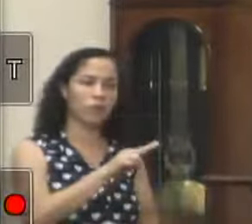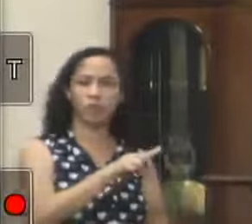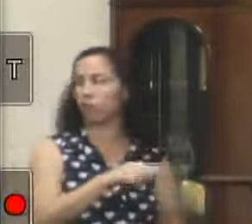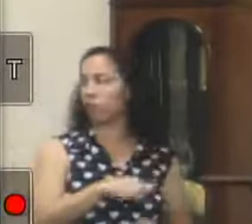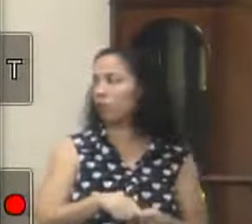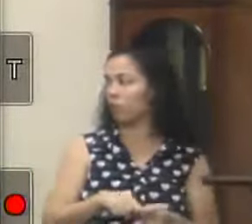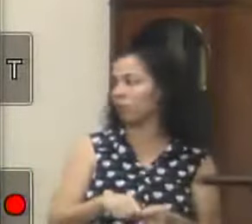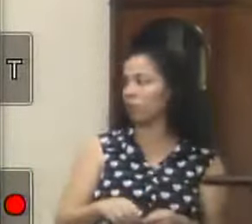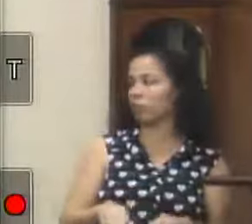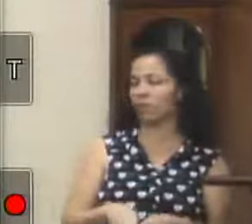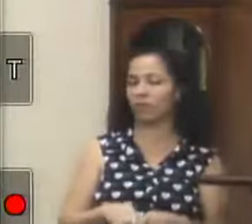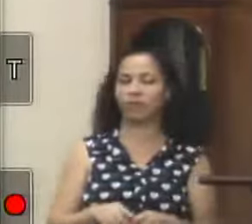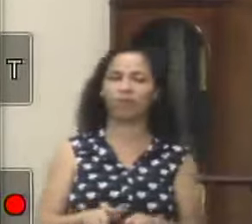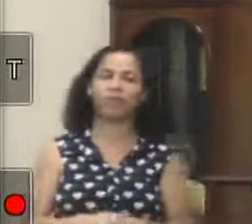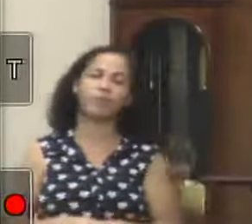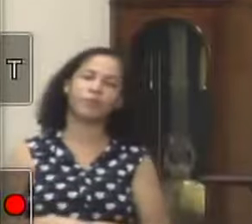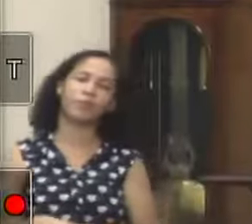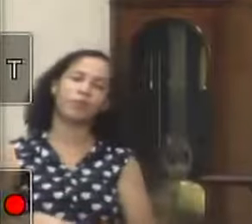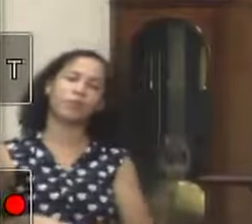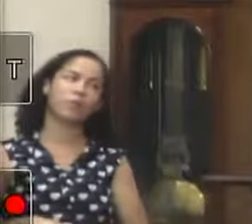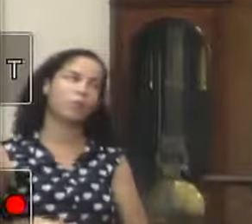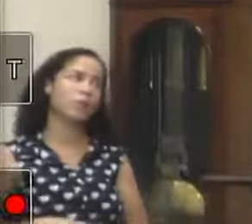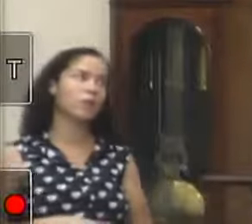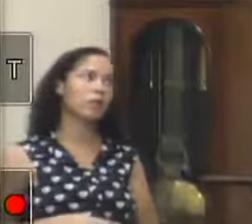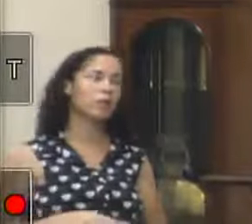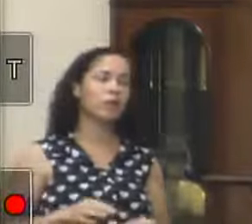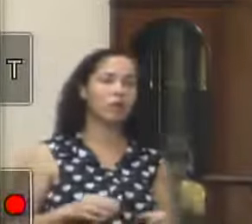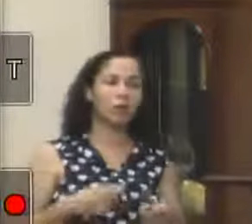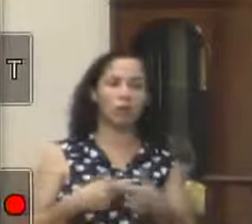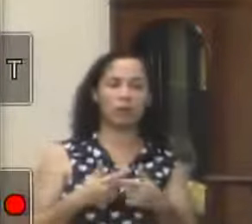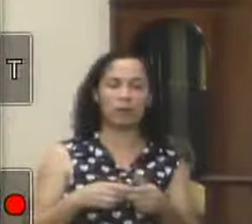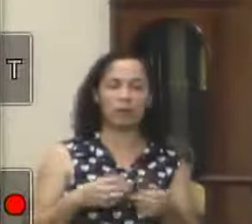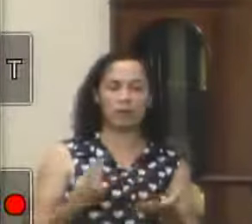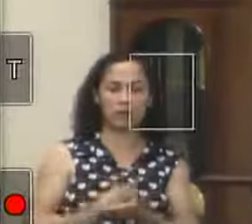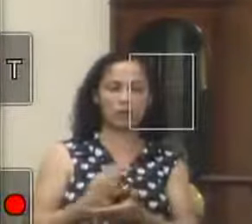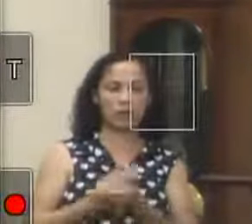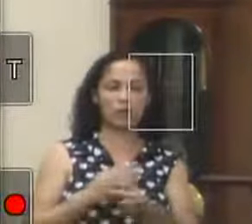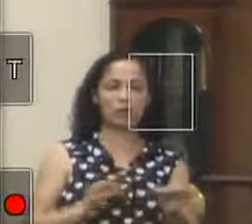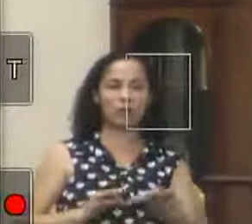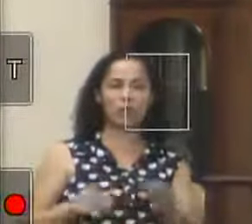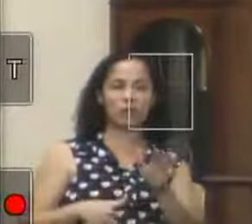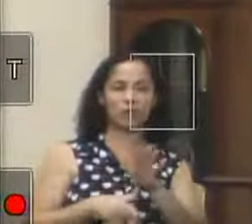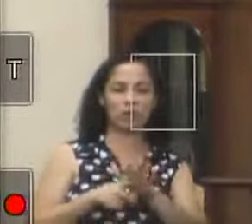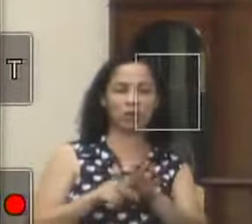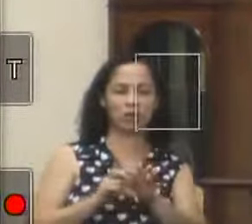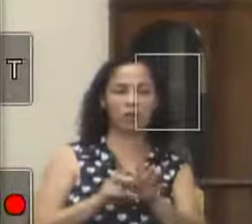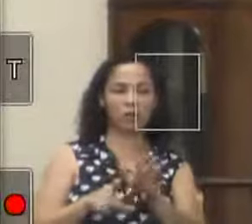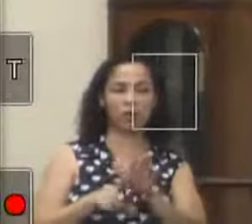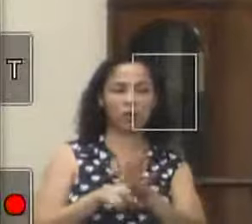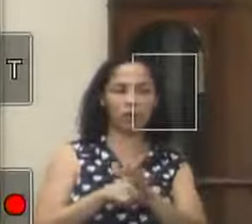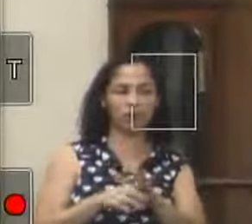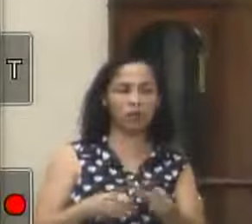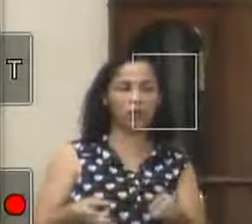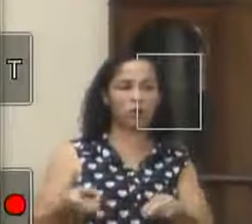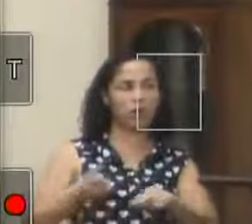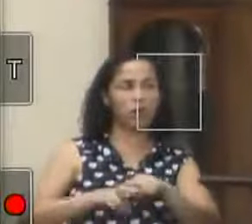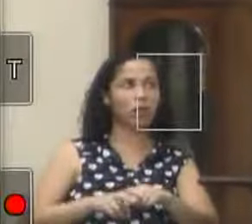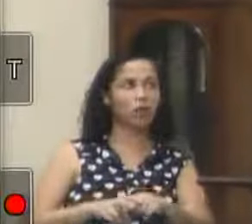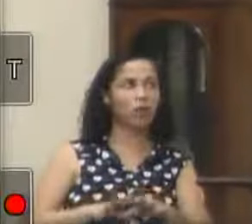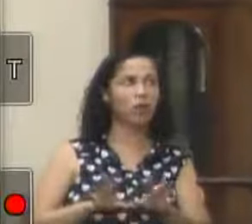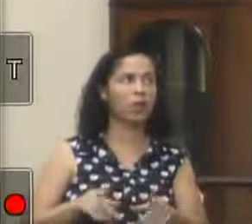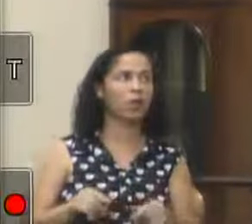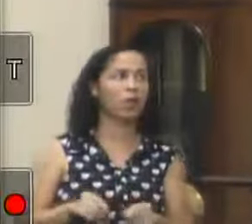sendo, é, na verdade, processados, estão aí podendo ser presos em segunda instância, quando são realmente